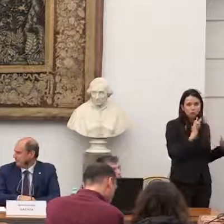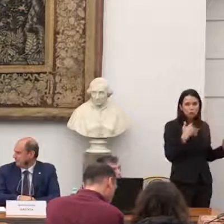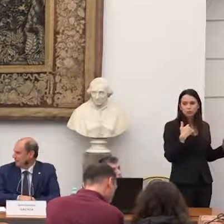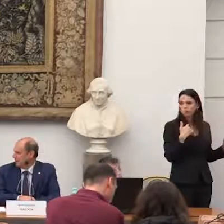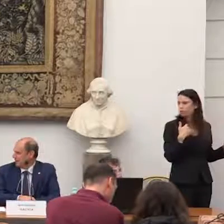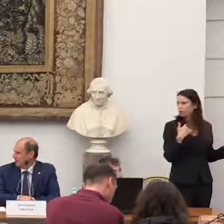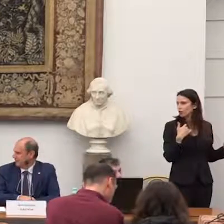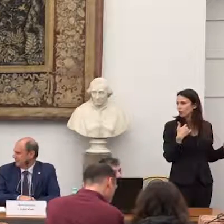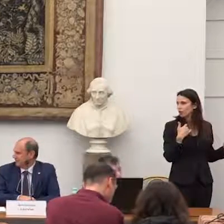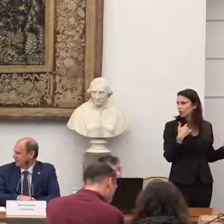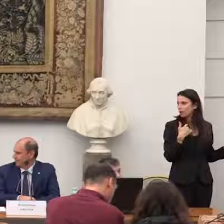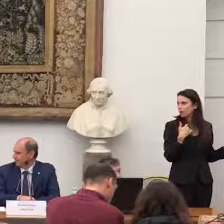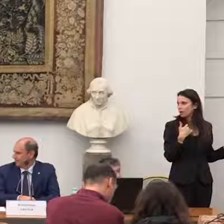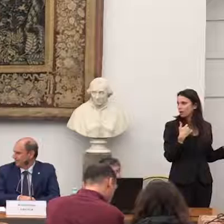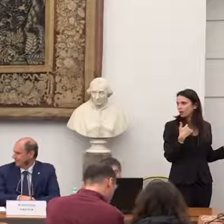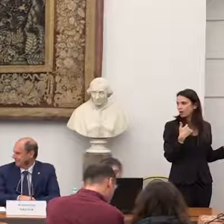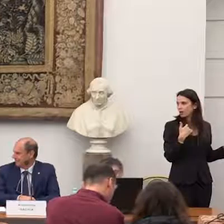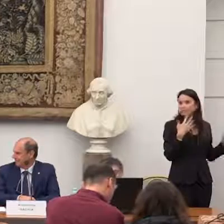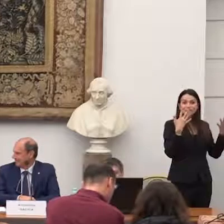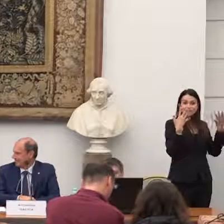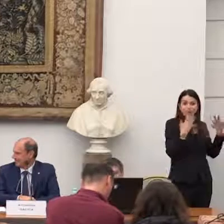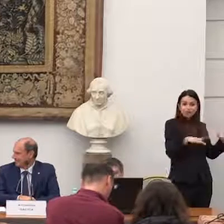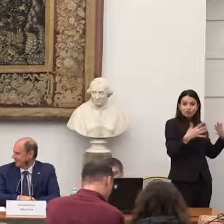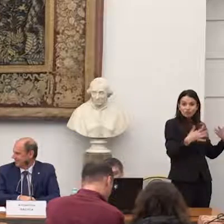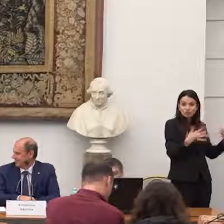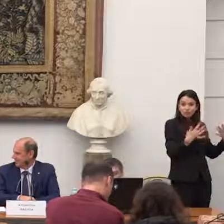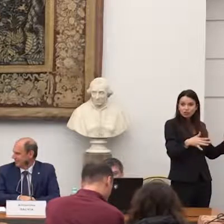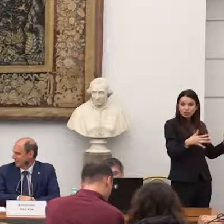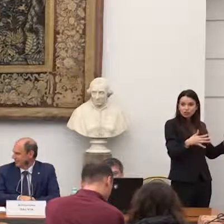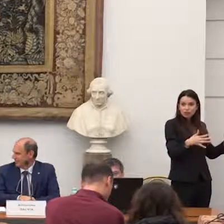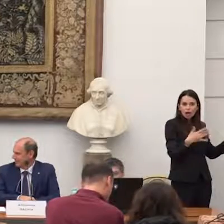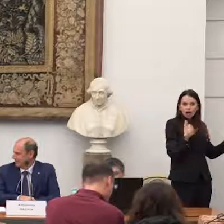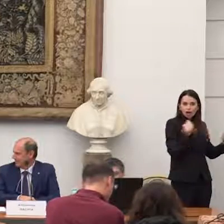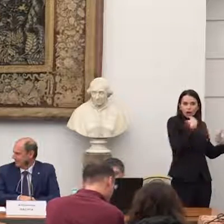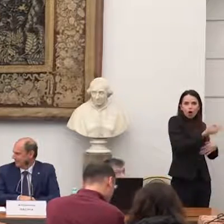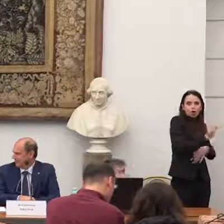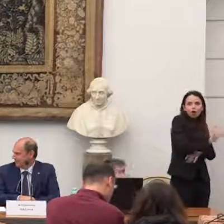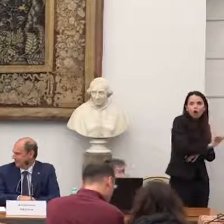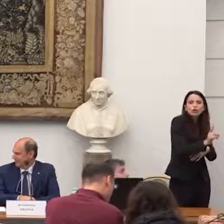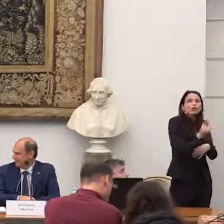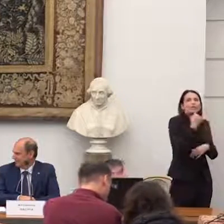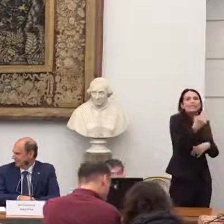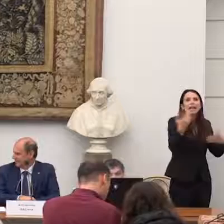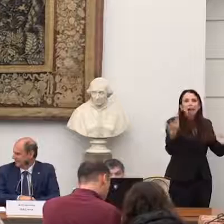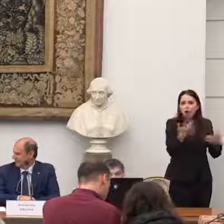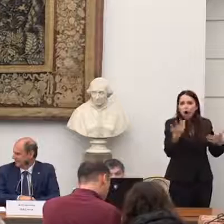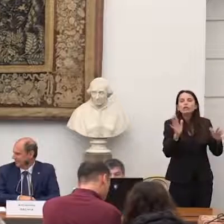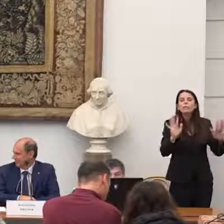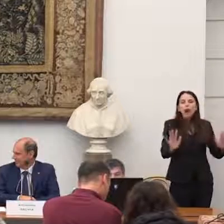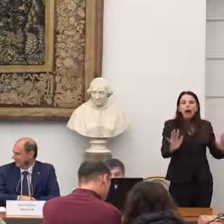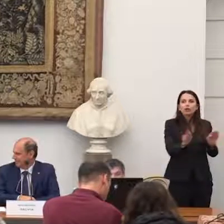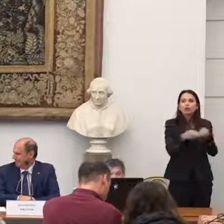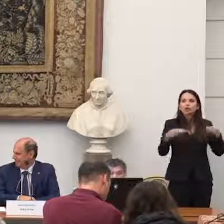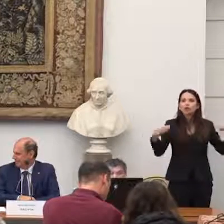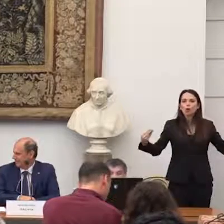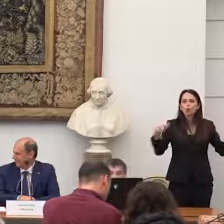all'amico, perché vedete che già mettere a disposizione quello che ci dirà, non so quello che c'è dentro, ma è sicuramente uno strumento fondamentale in